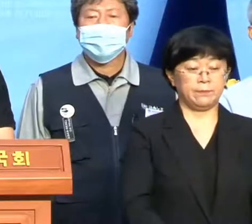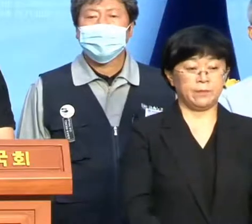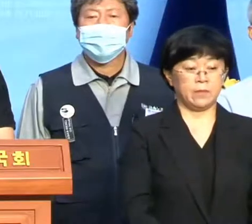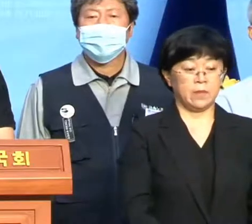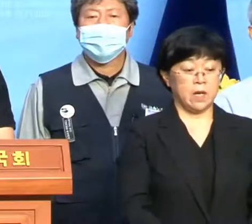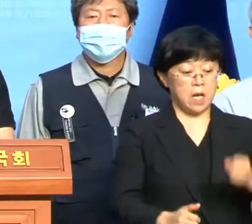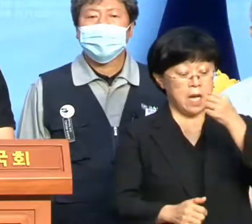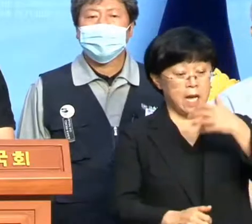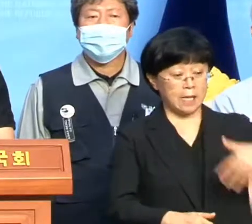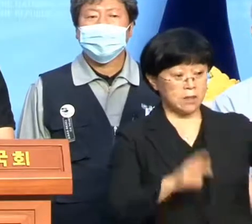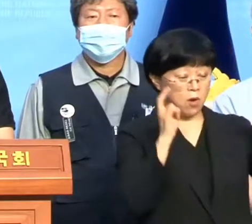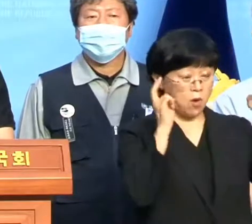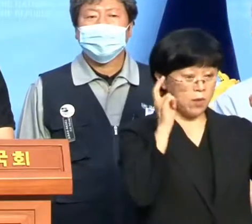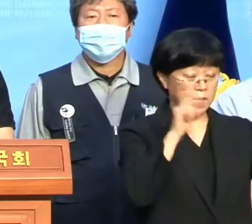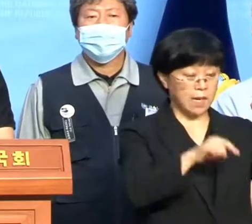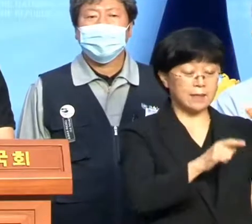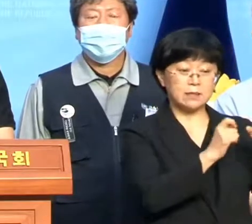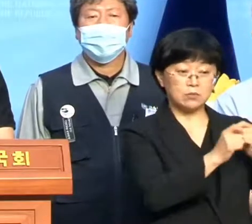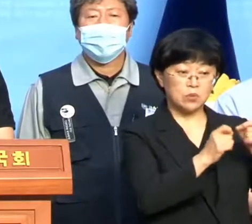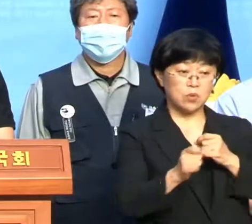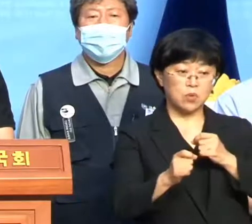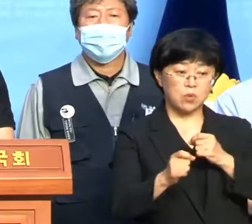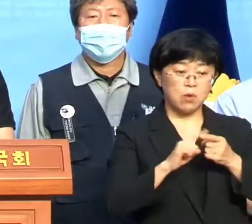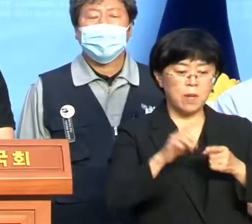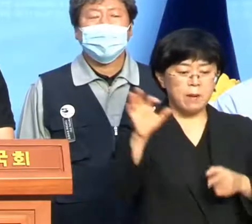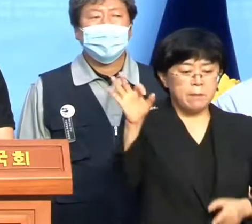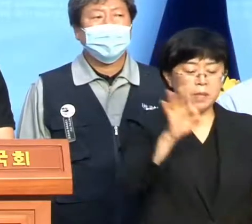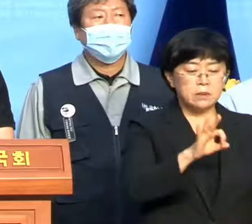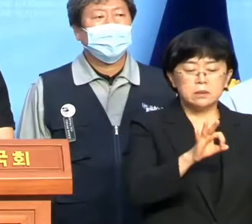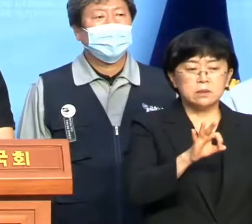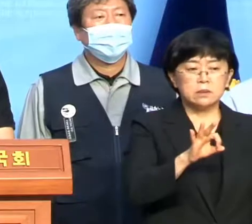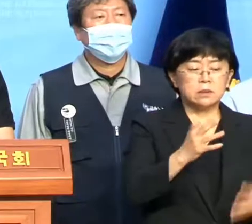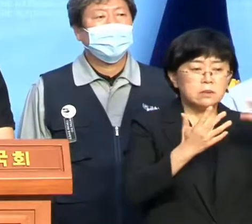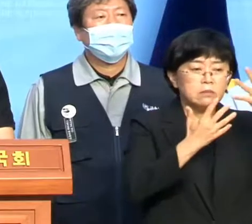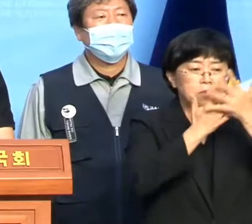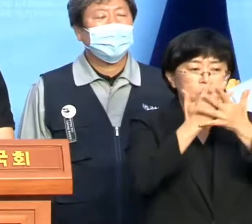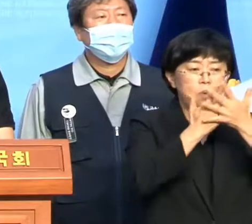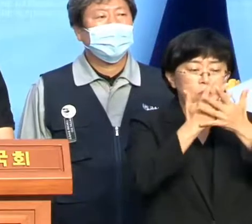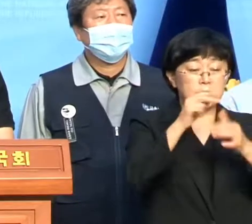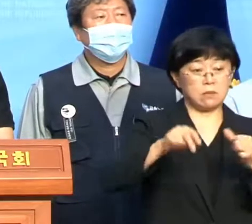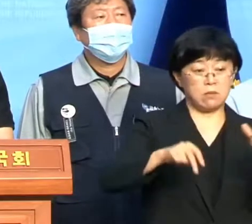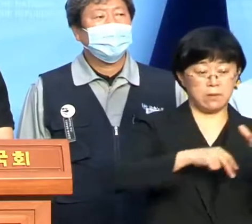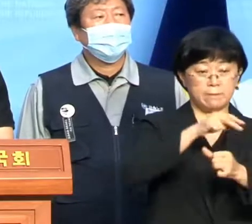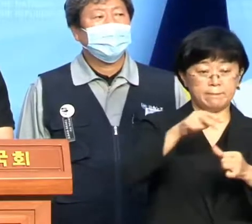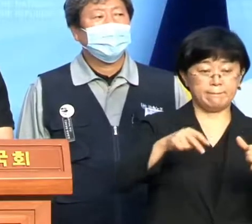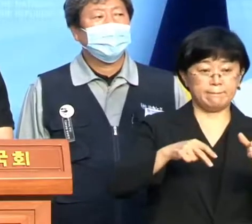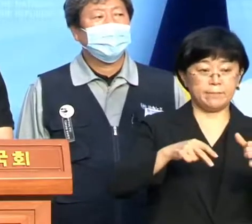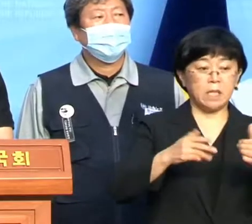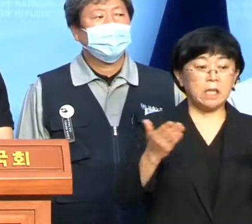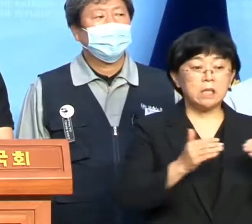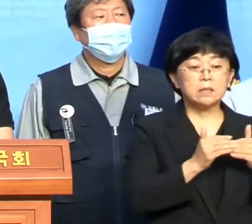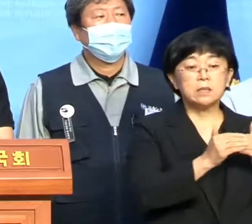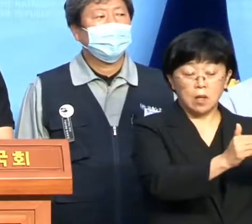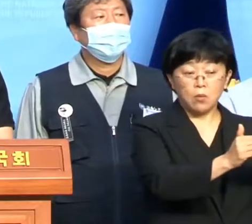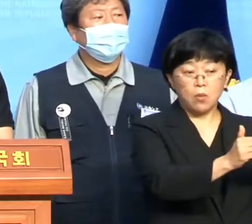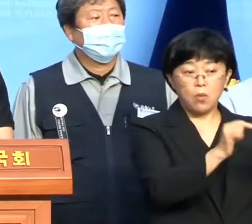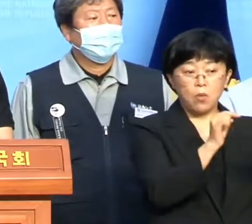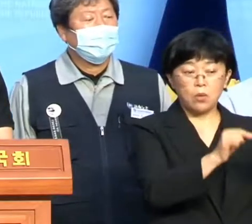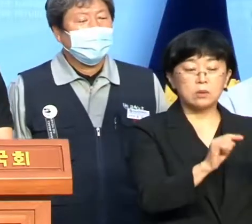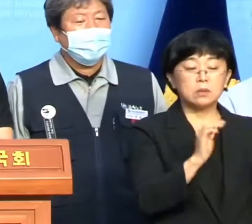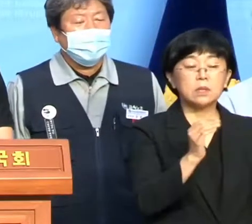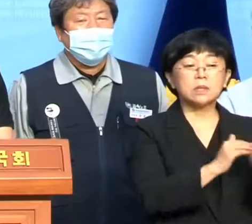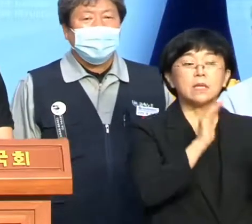하청 업체는 본인들이 얼마를 받을 지도 모르는 상한 상태에서 일을 하고